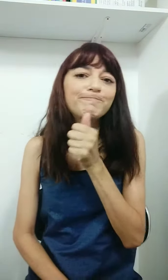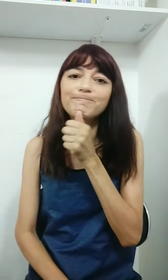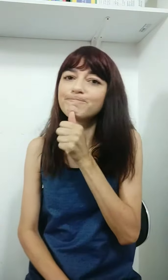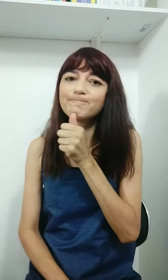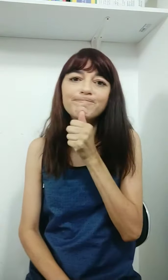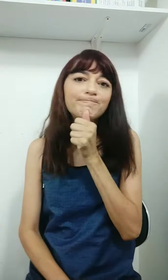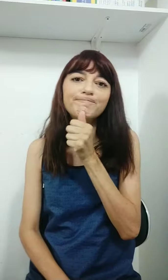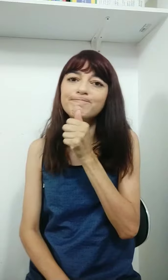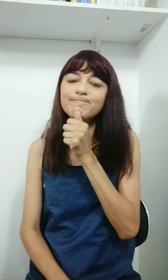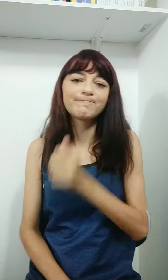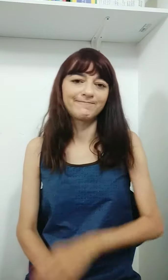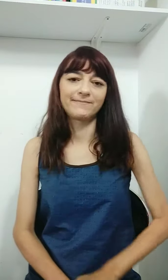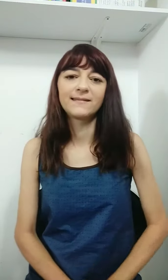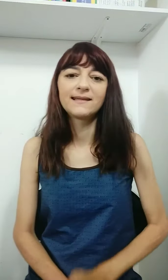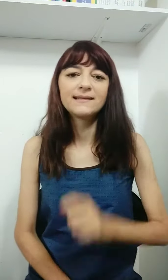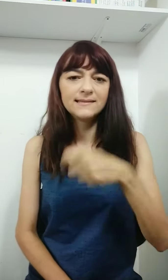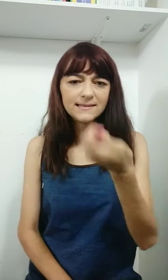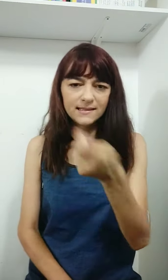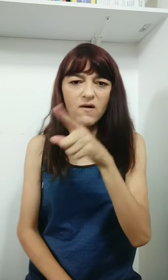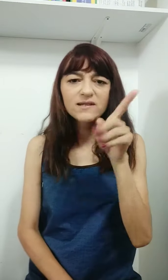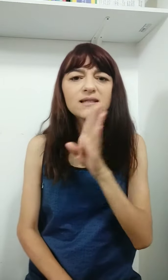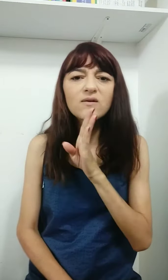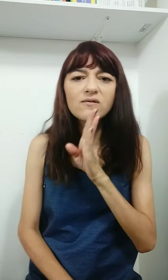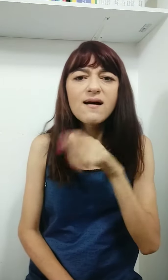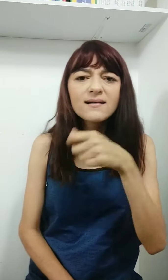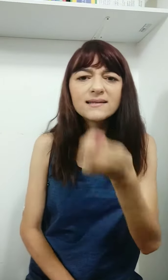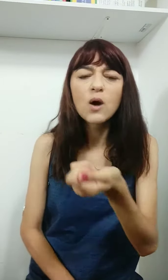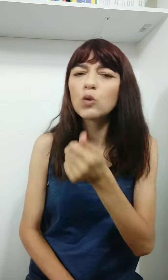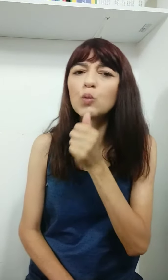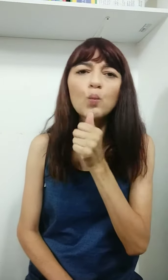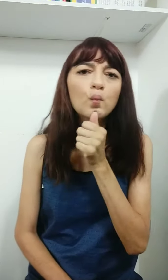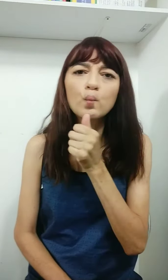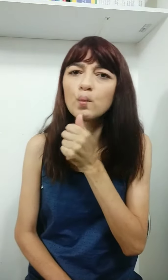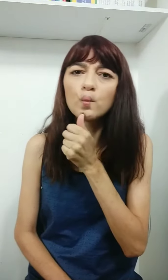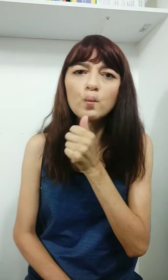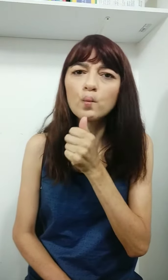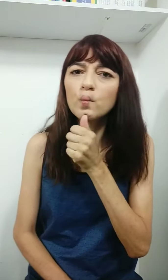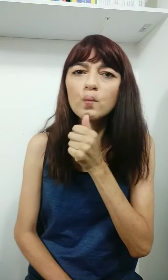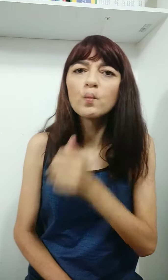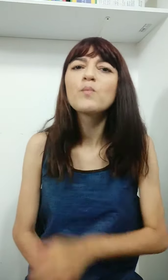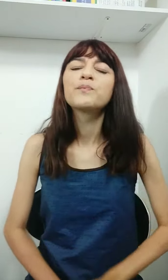também é uma negação. Você não entregou ainda não. Vocês conhecem esse sinal de ainda não?